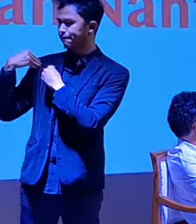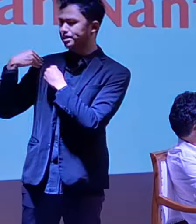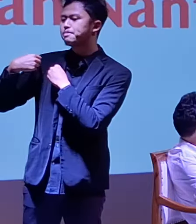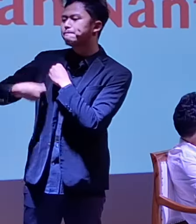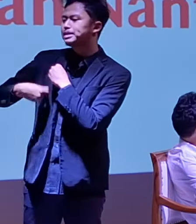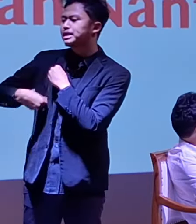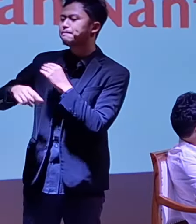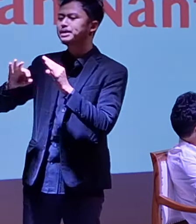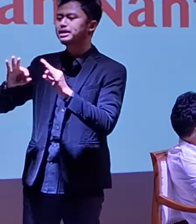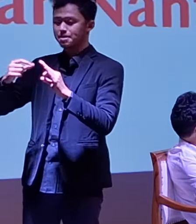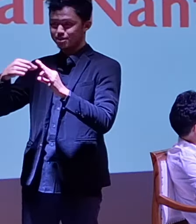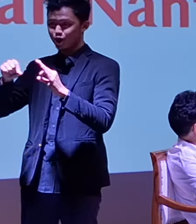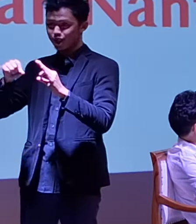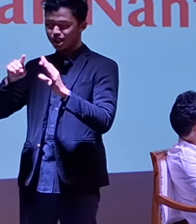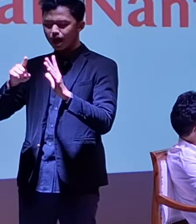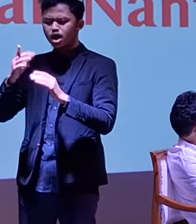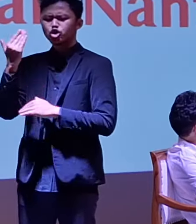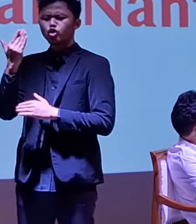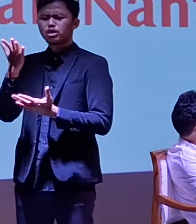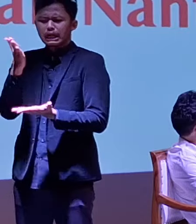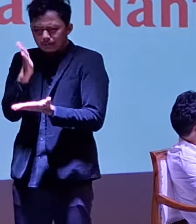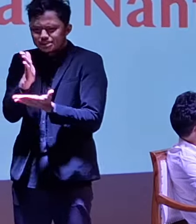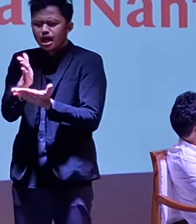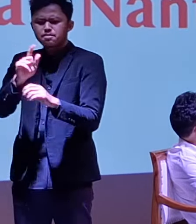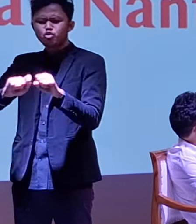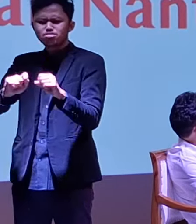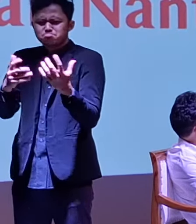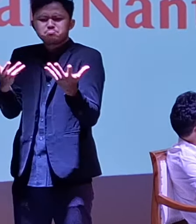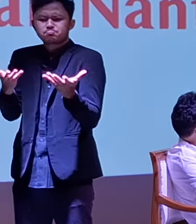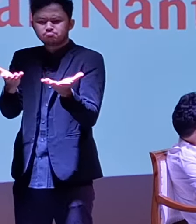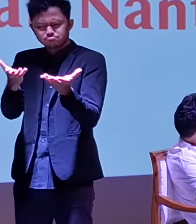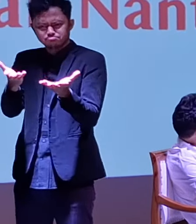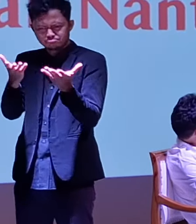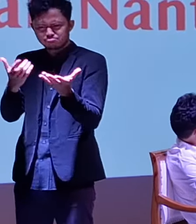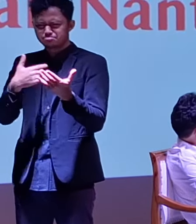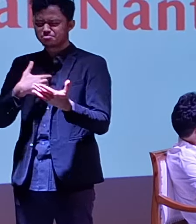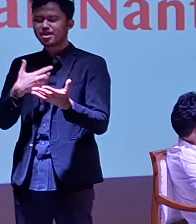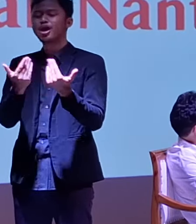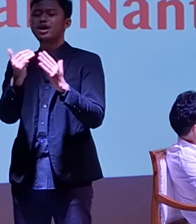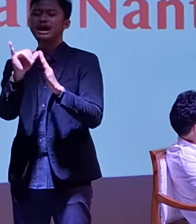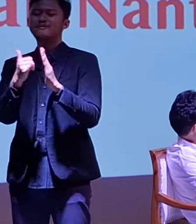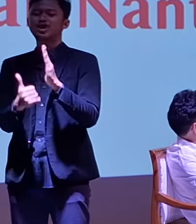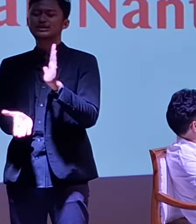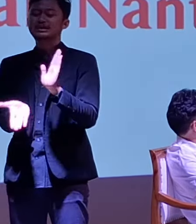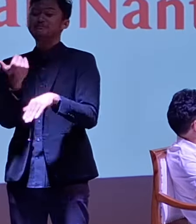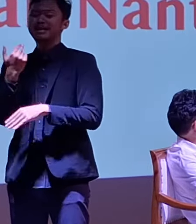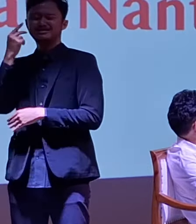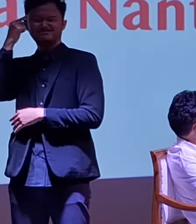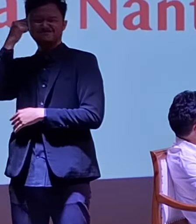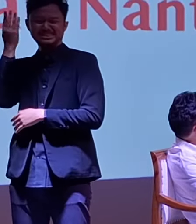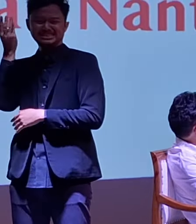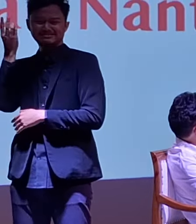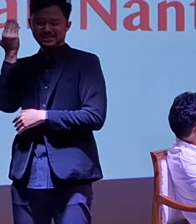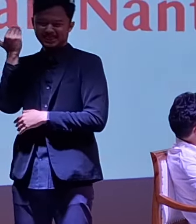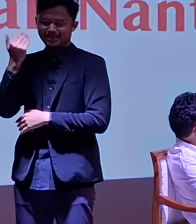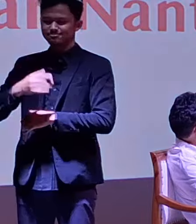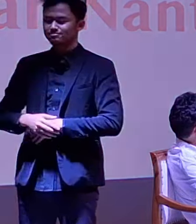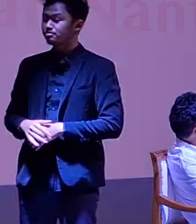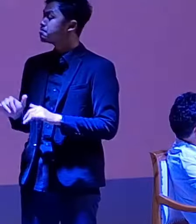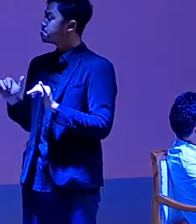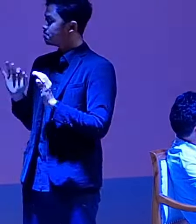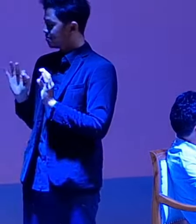kebijakan Anda di bidang kebudayaan itu seperti apa? Ya, gini, pertama kita kali, mereview ya ketika ya, Anda jadi jadi ketika